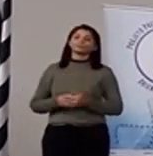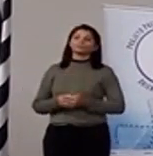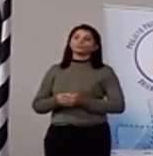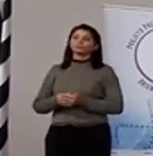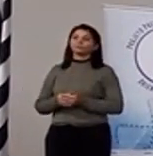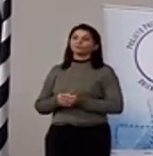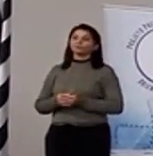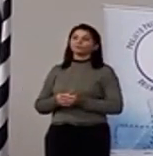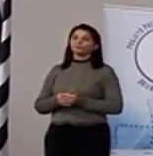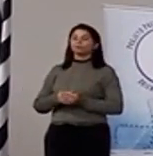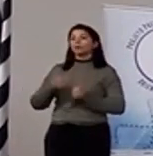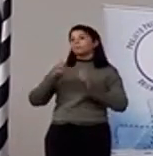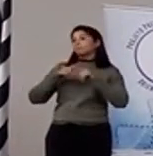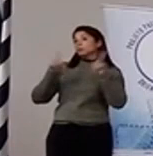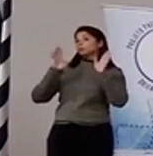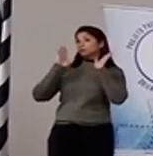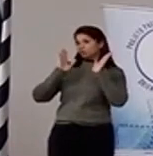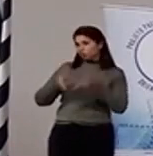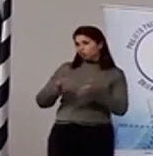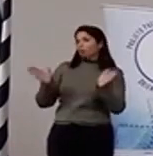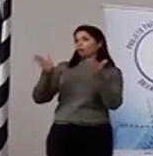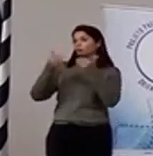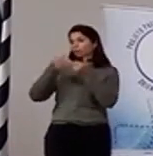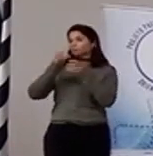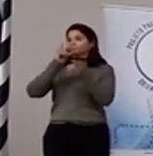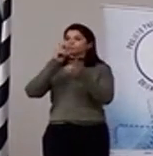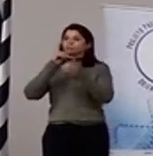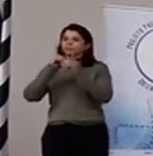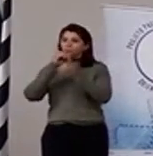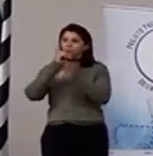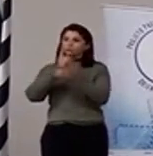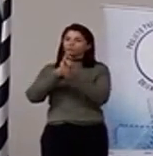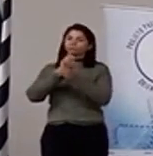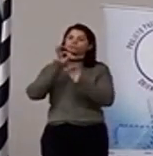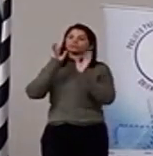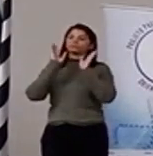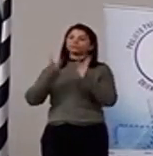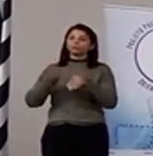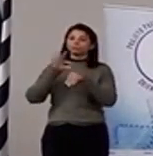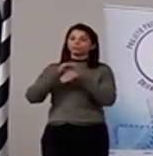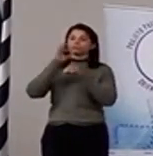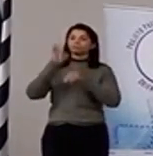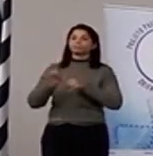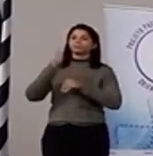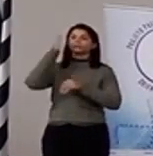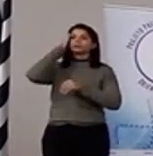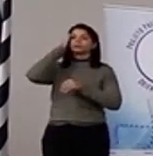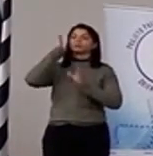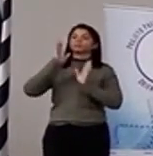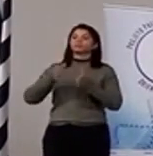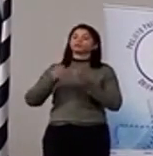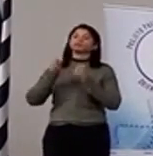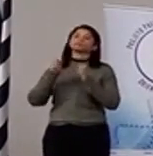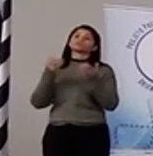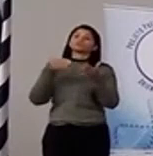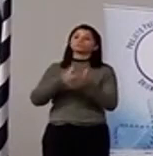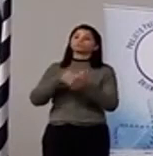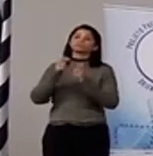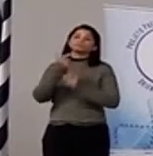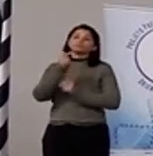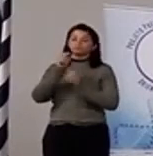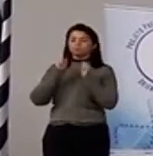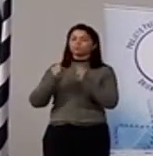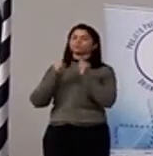Mas já tendo, não é empecilho também, não é para que empecilho, não. a gente consiga... Porque faz parte do eixo de